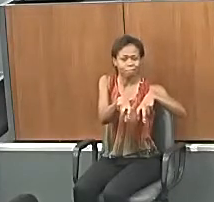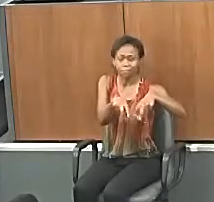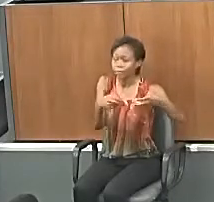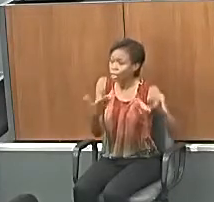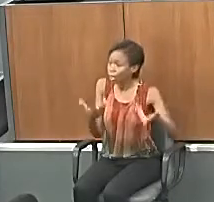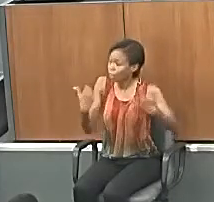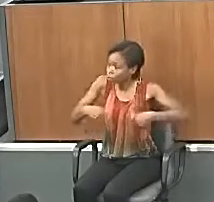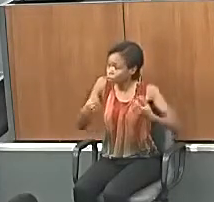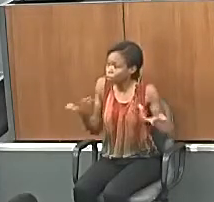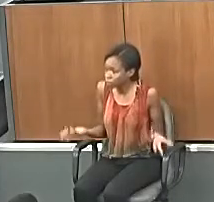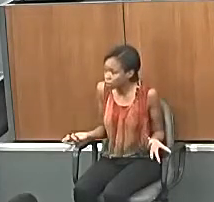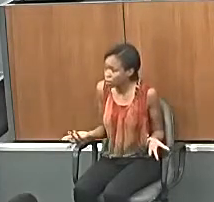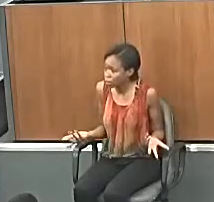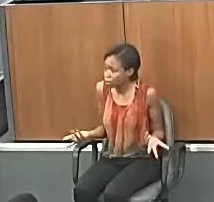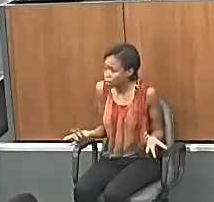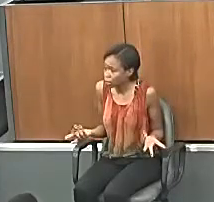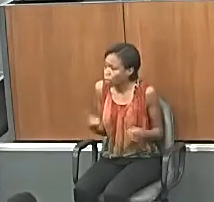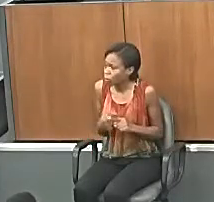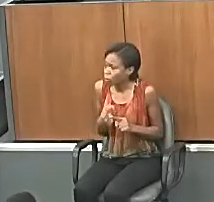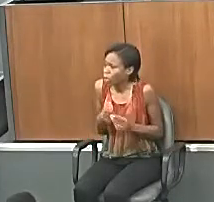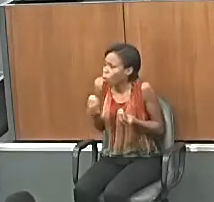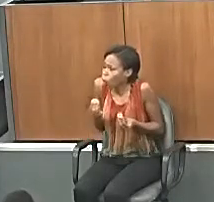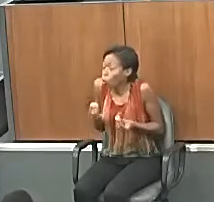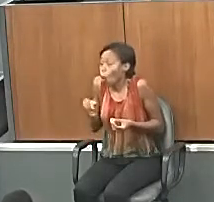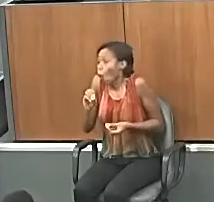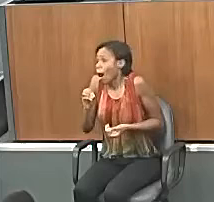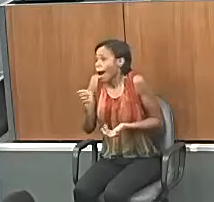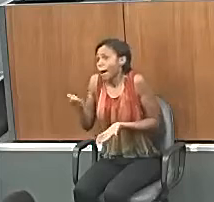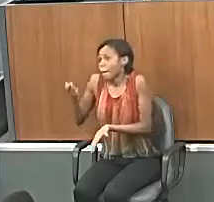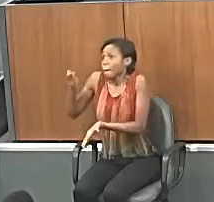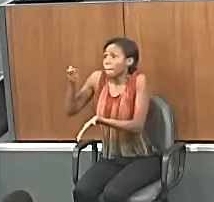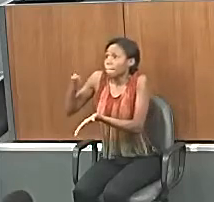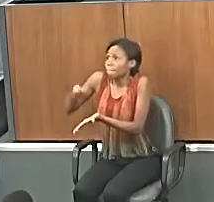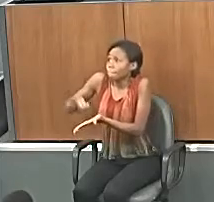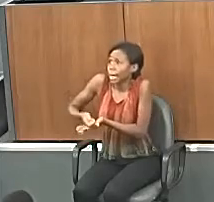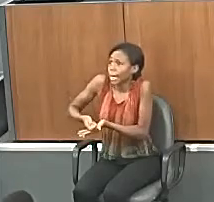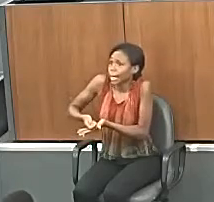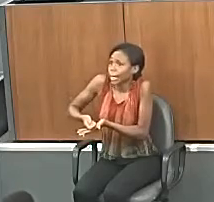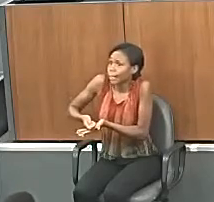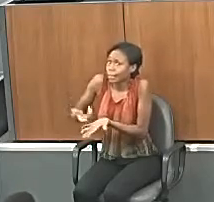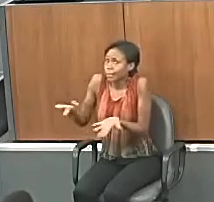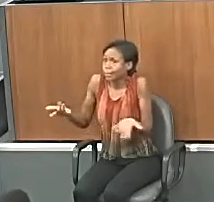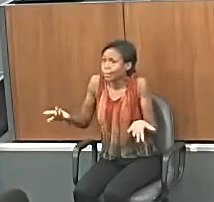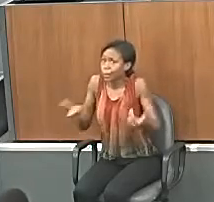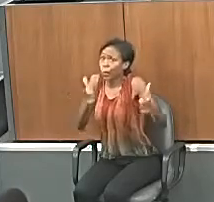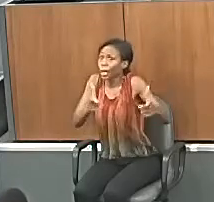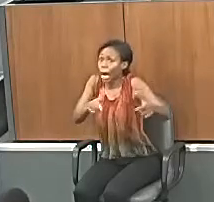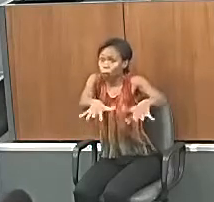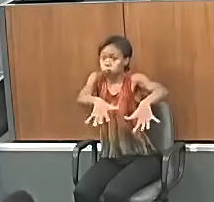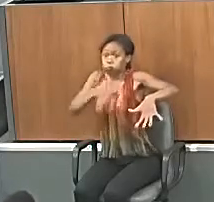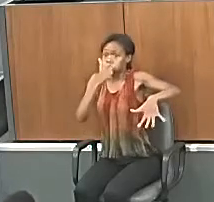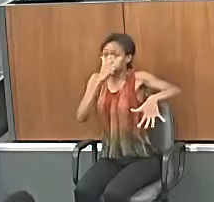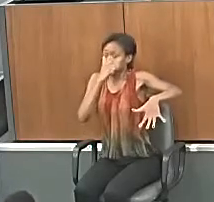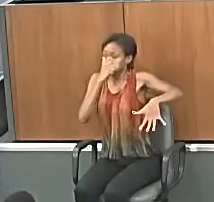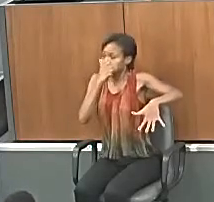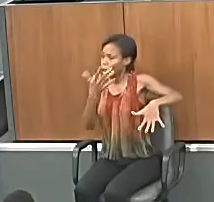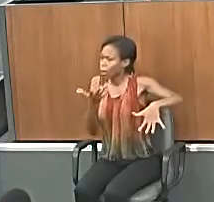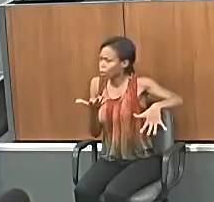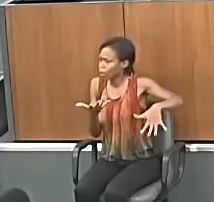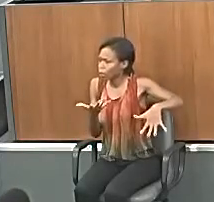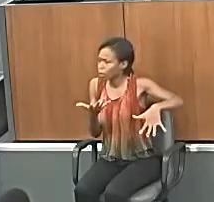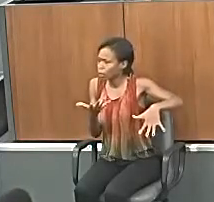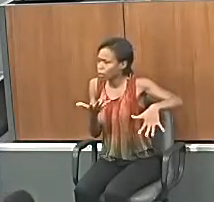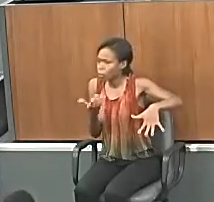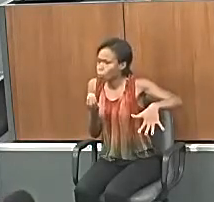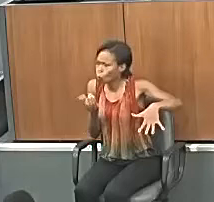de ter uma um número reduzido de lugares para ele porque se essa cota já está preenchido e congresso ele tem certeza o seu